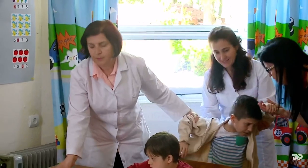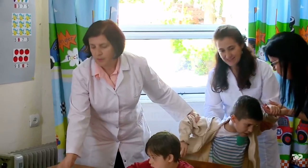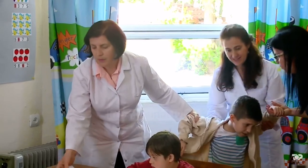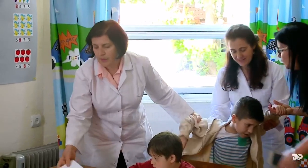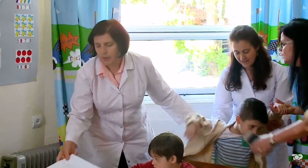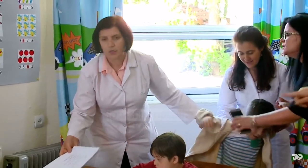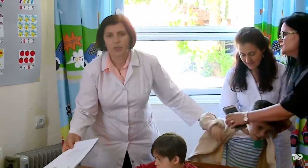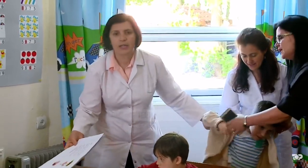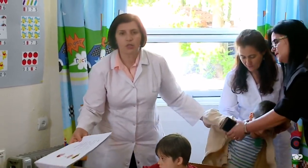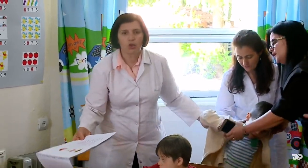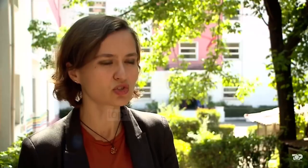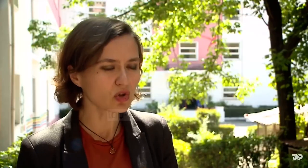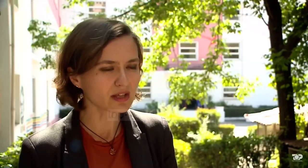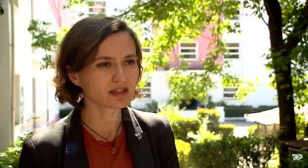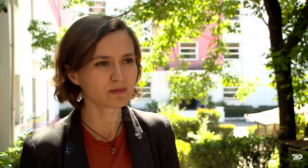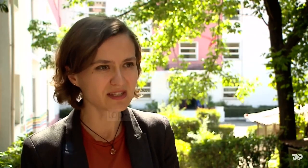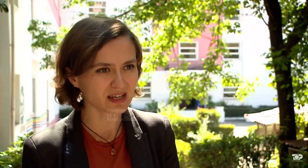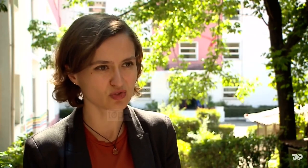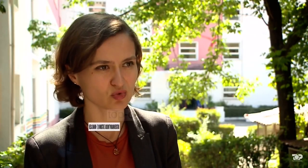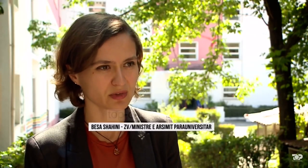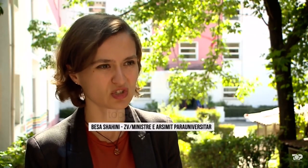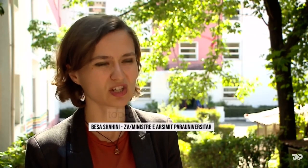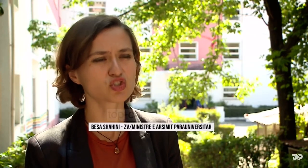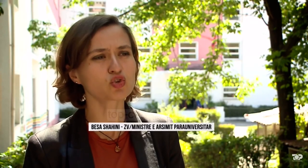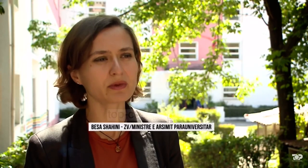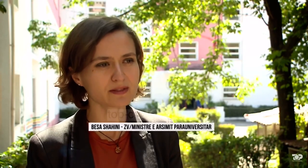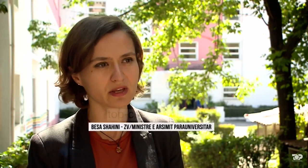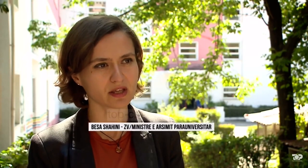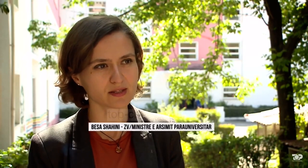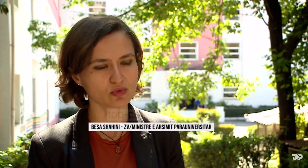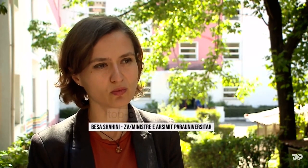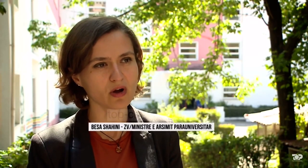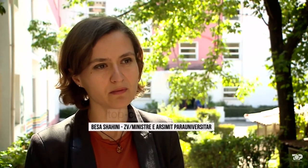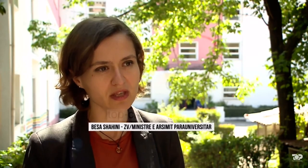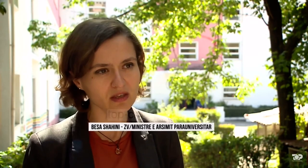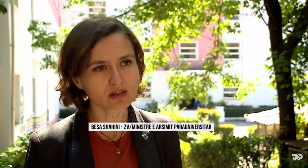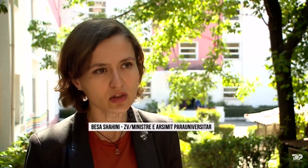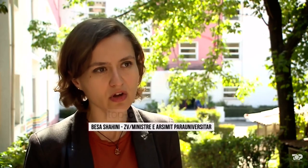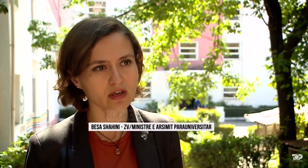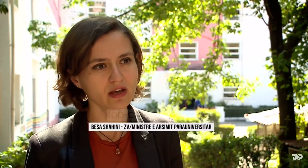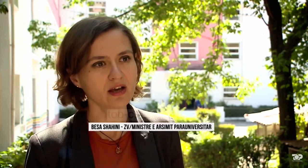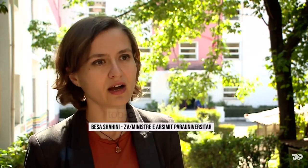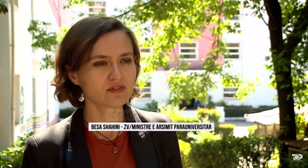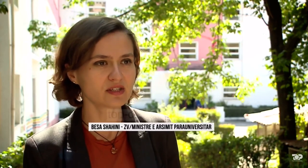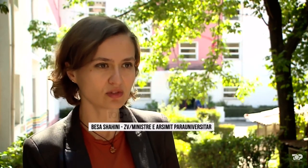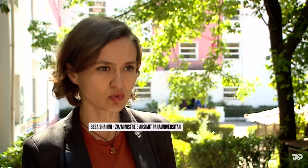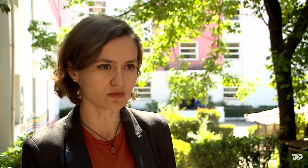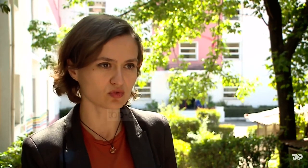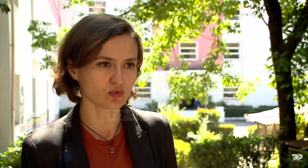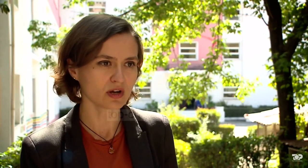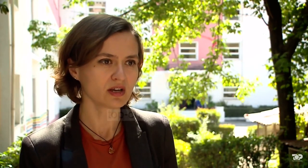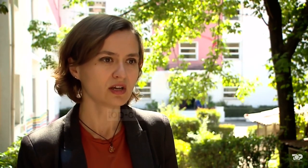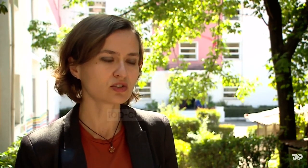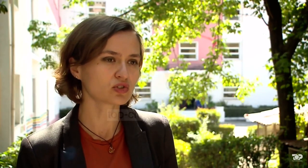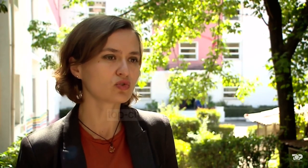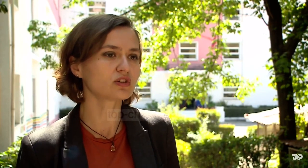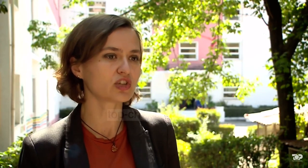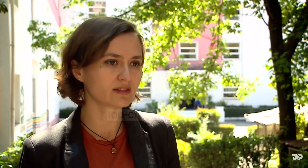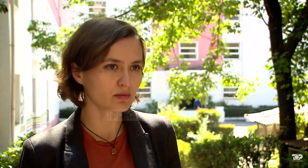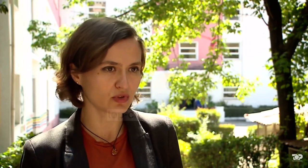as shkollë të lartë. Shkollat e specializume, që kanë shumë eksperiencë për të marrë me një lloj aftësie të kufizuar, të shndrohen në qendra